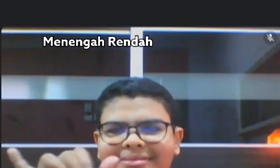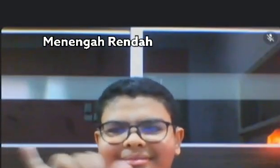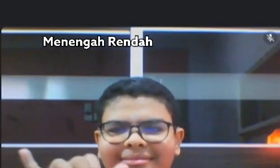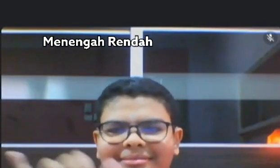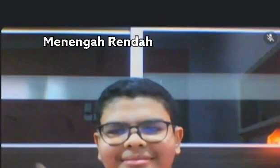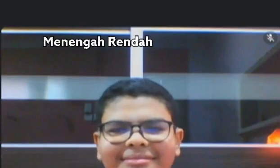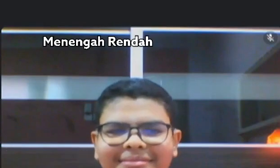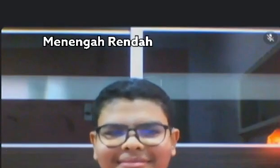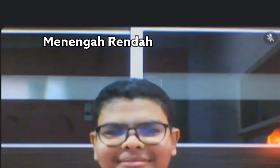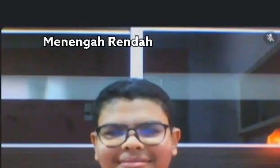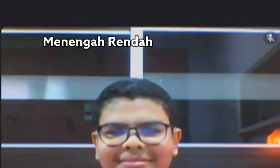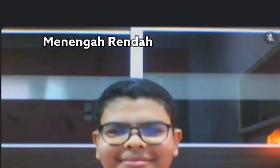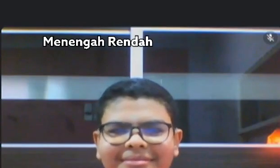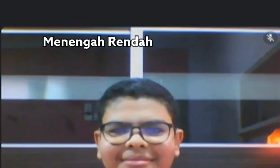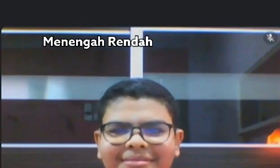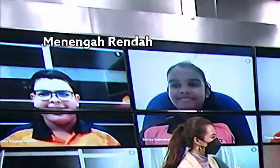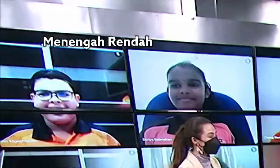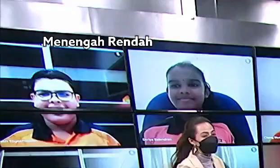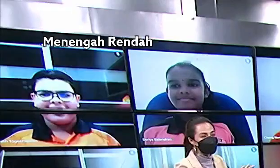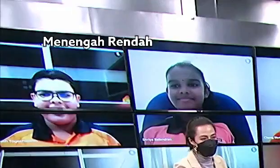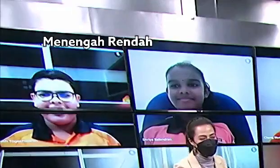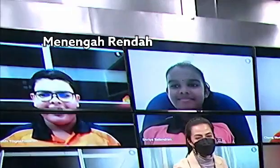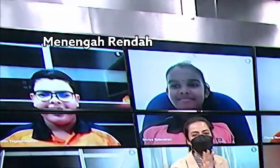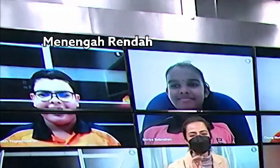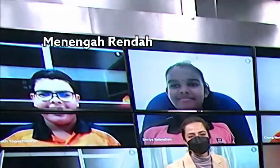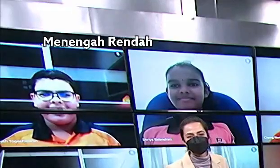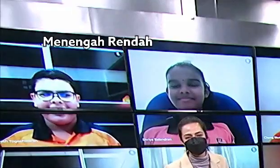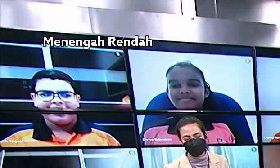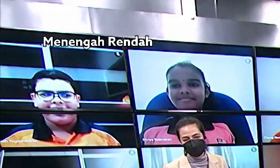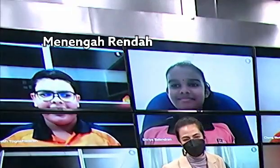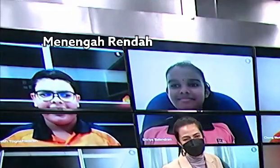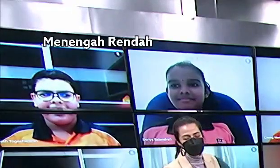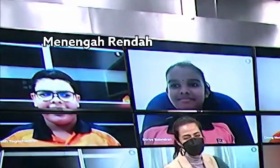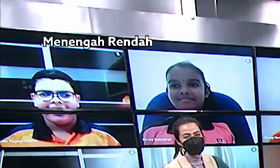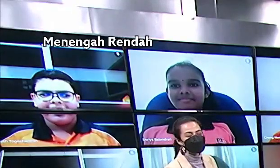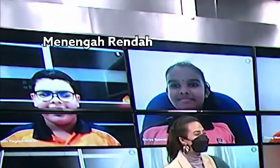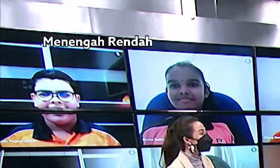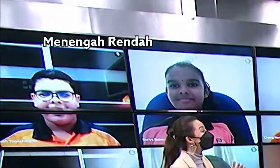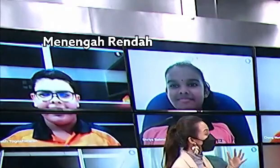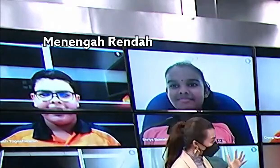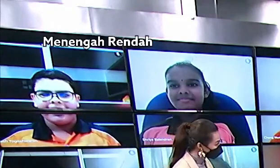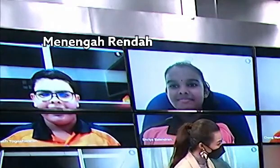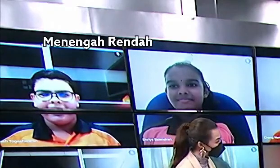berkongsi ilmu. Jadi harapnya dapat manfaat kepada adik-adik di luar sana yang sedang menonton sekarang ini. Itu sahaja teras untuk hari